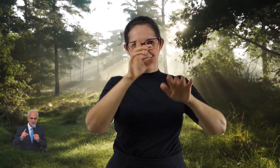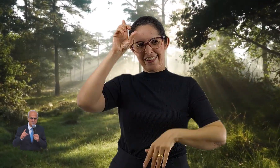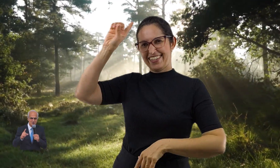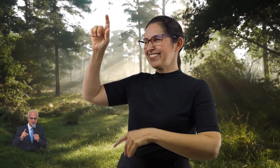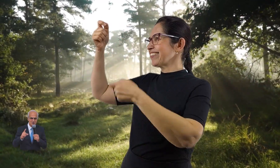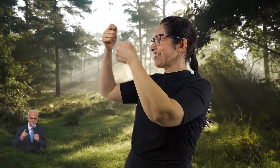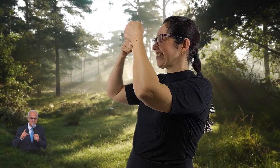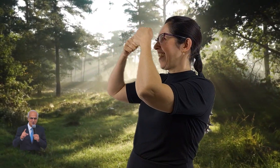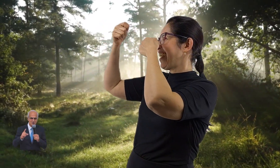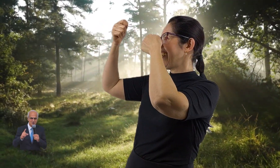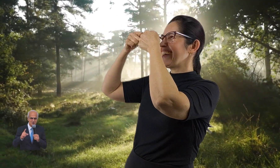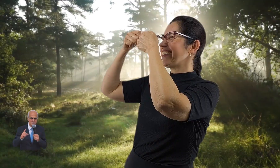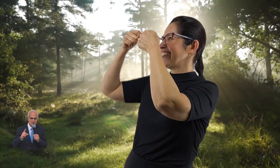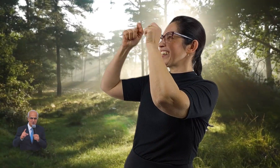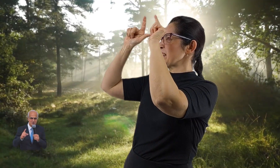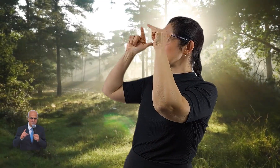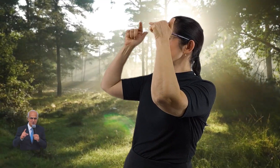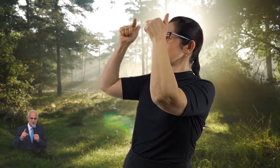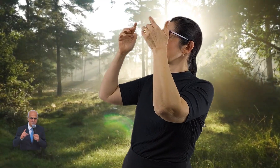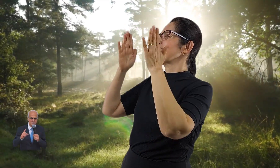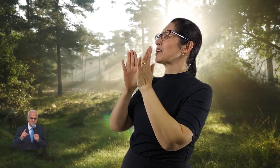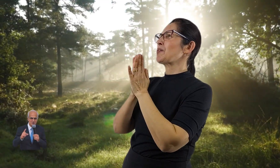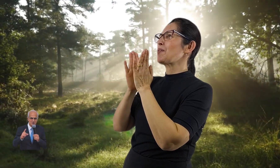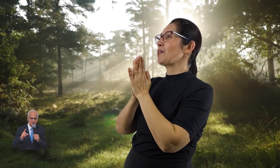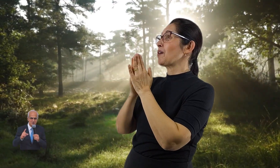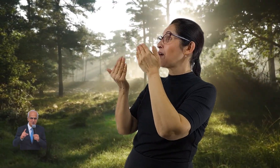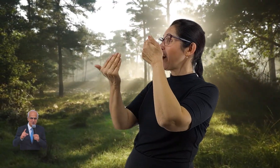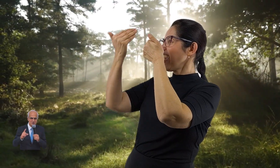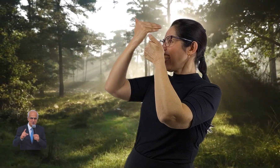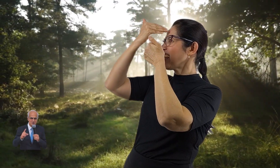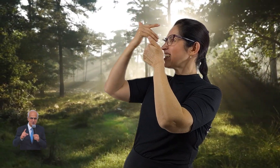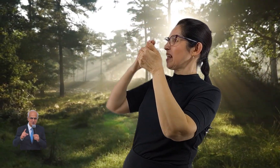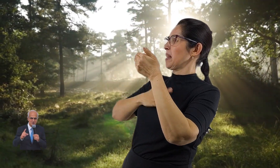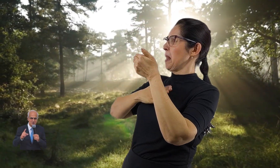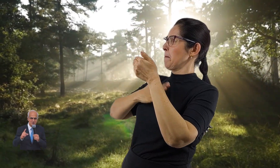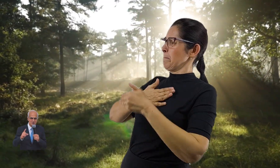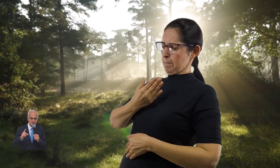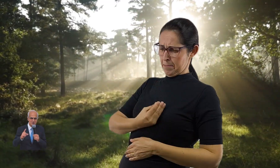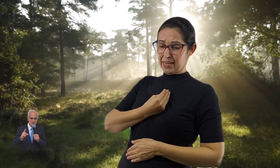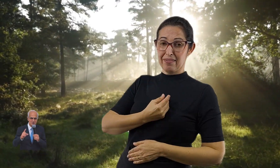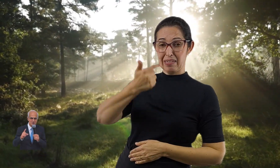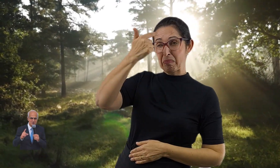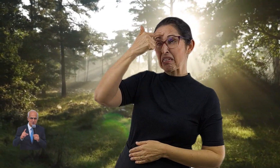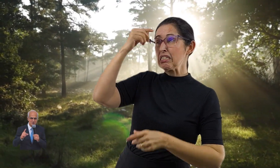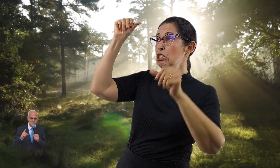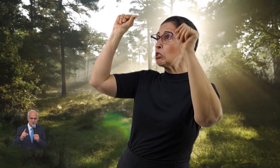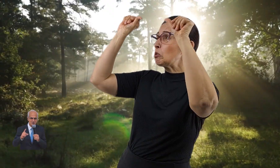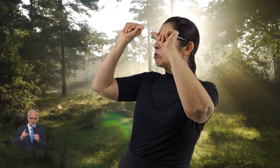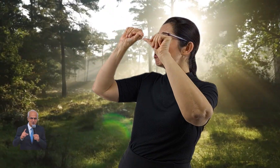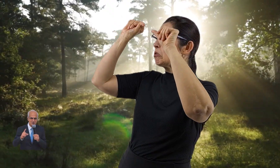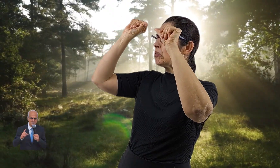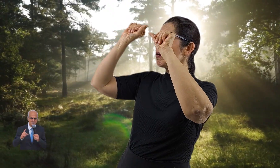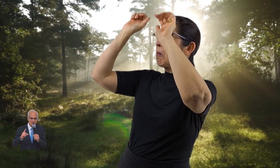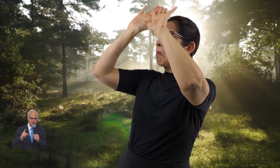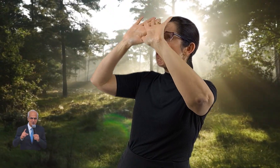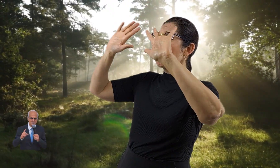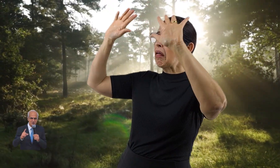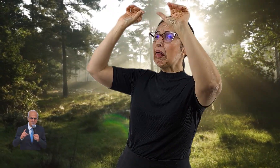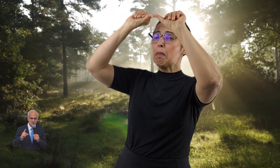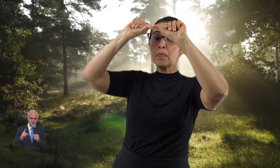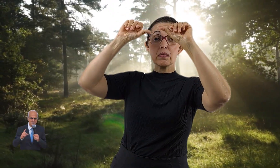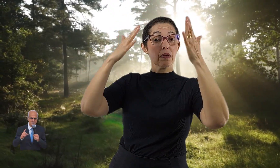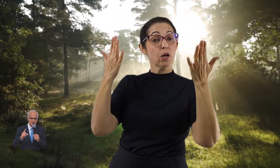pelo Senhor. E pode clamar ao Senhor e dizer, Senhor, entra aqui com vassoura. Às vezes o serviço é pesado, né? Quem sabe que hoje o